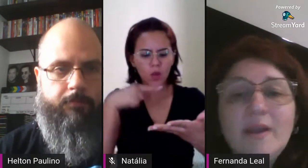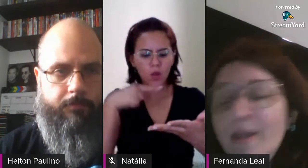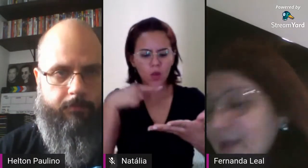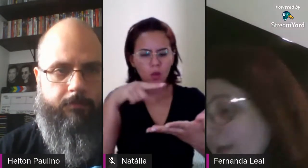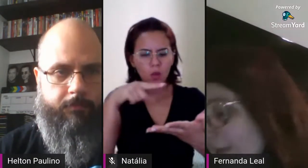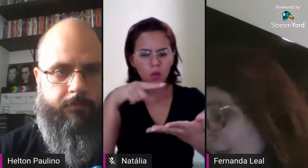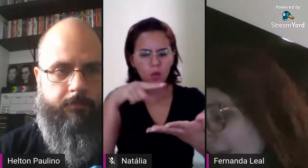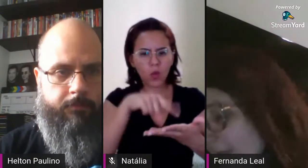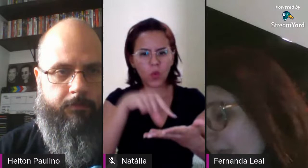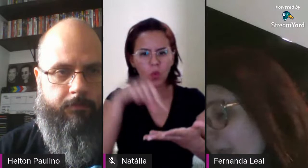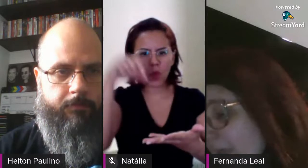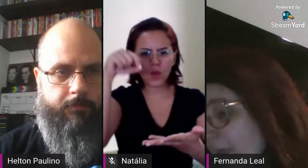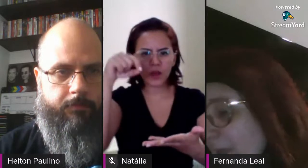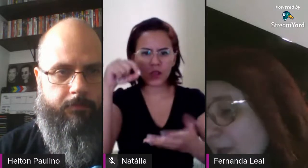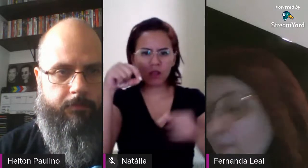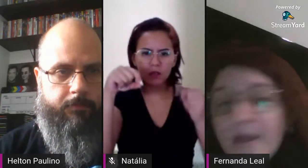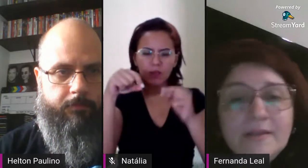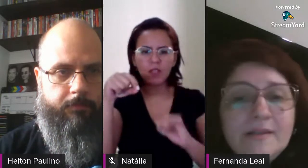depois, não é?